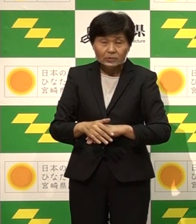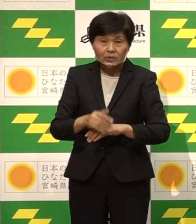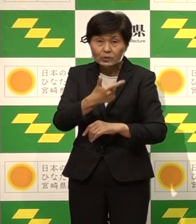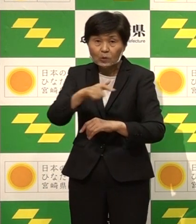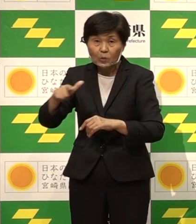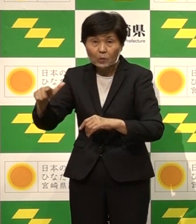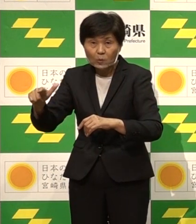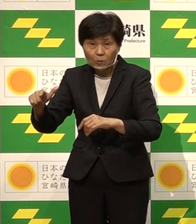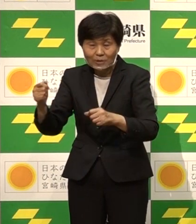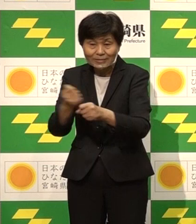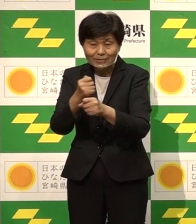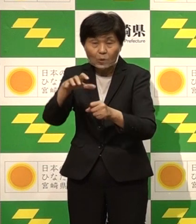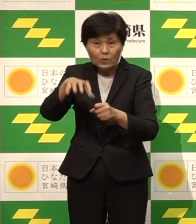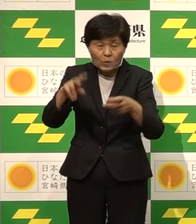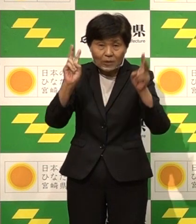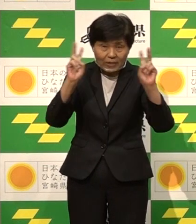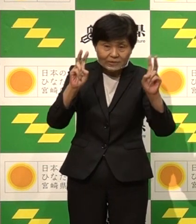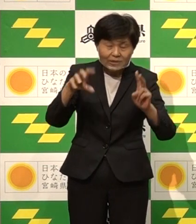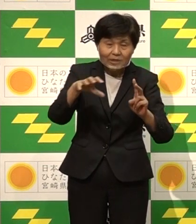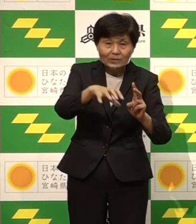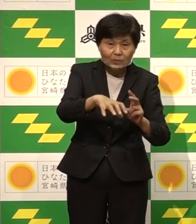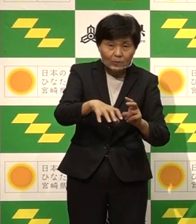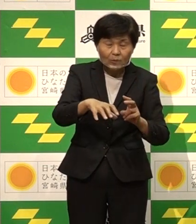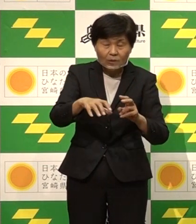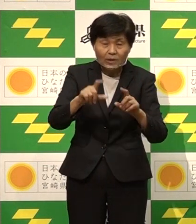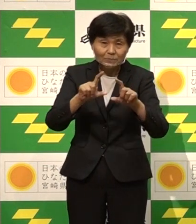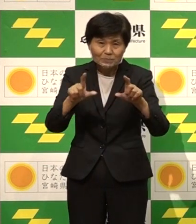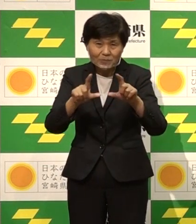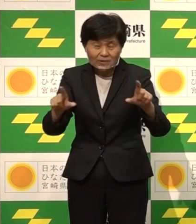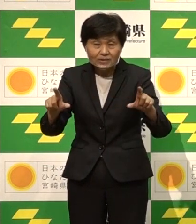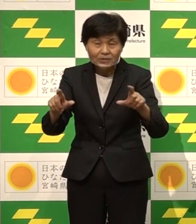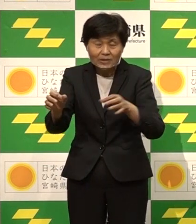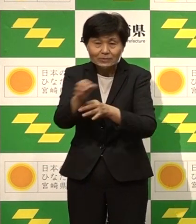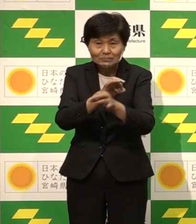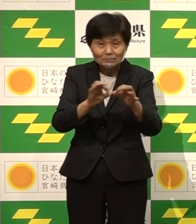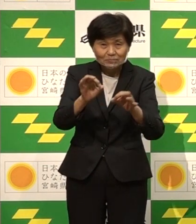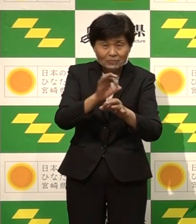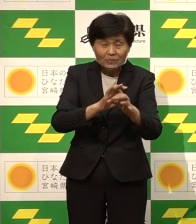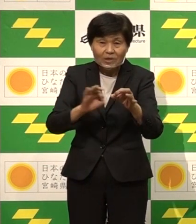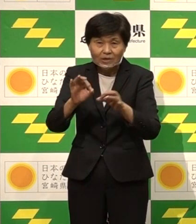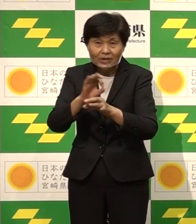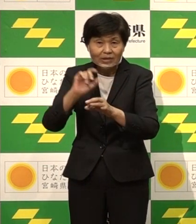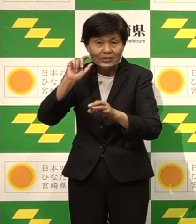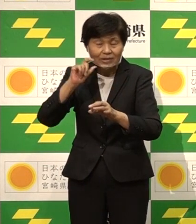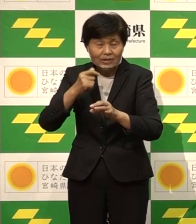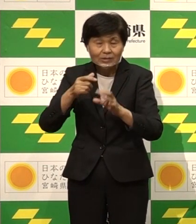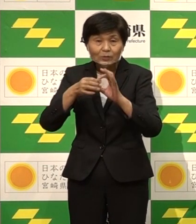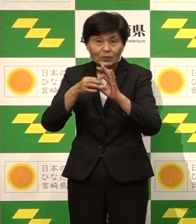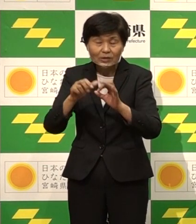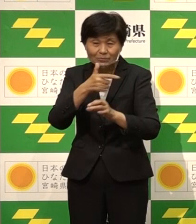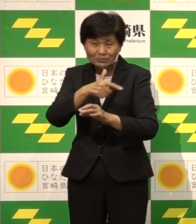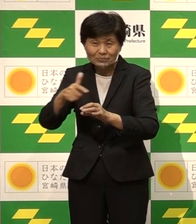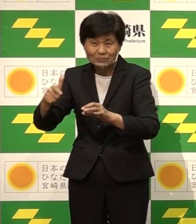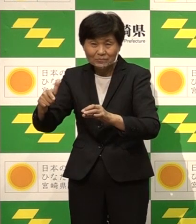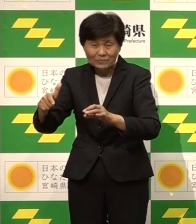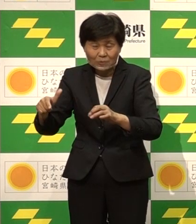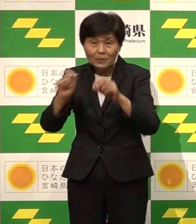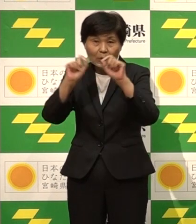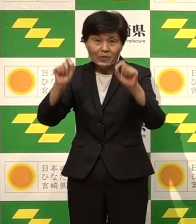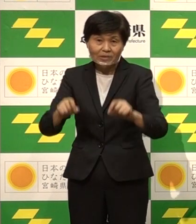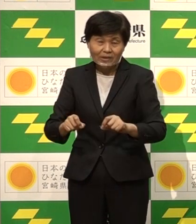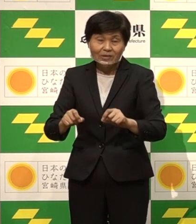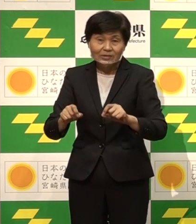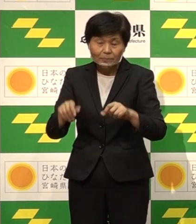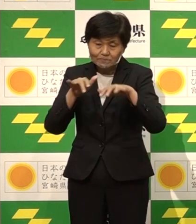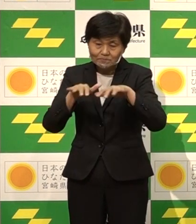所が機能を発揮できない、そのことにより、社会経済活動に甚大な影響が及ぶということも懸念をされるところでありまして、一